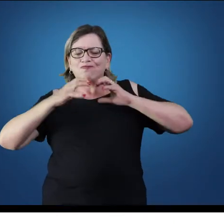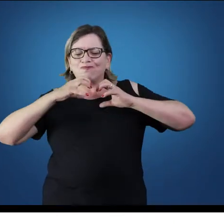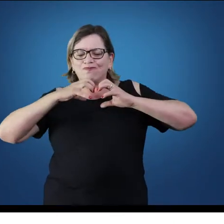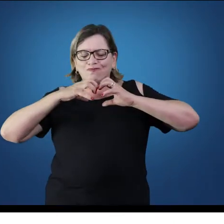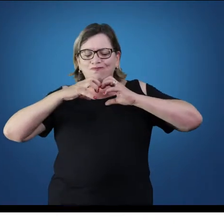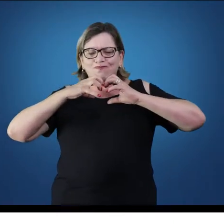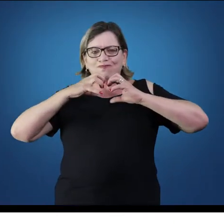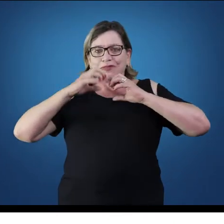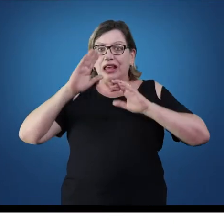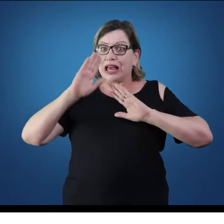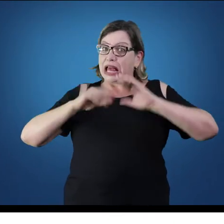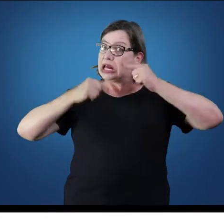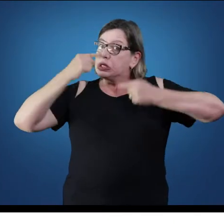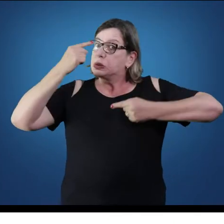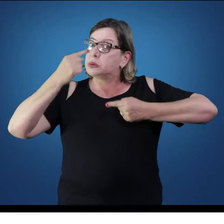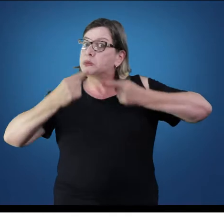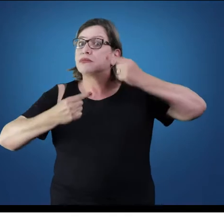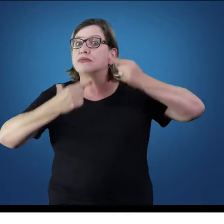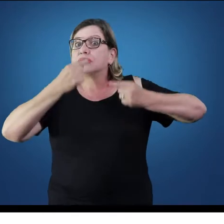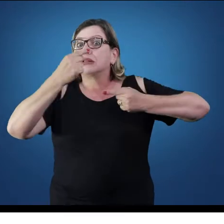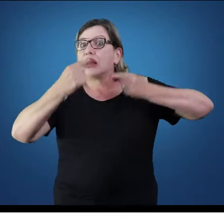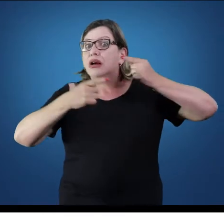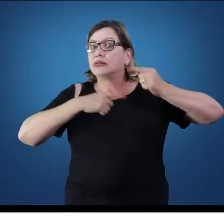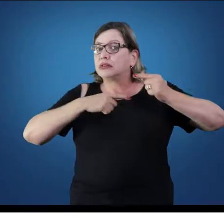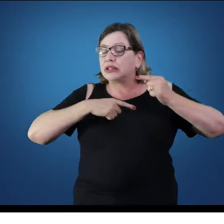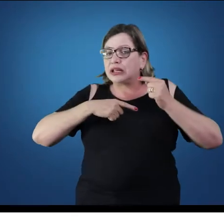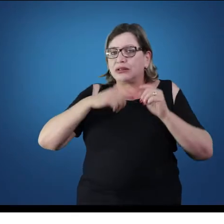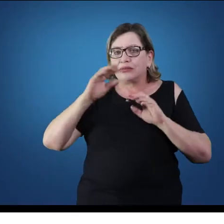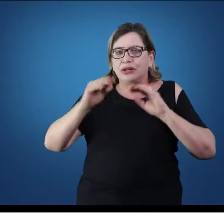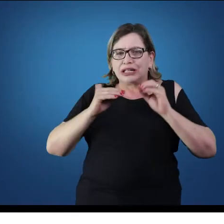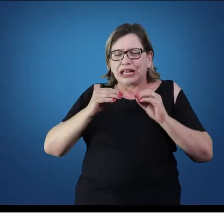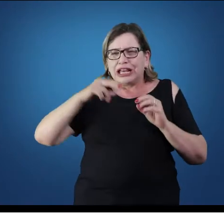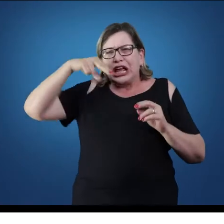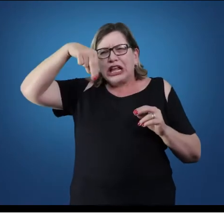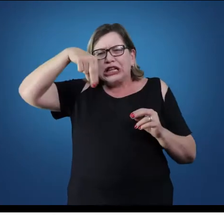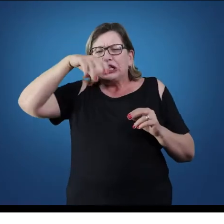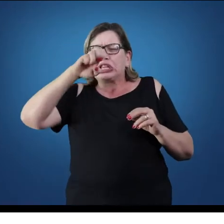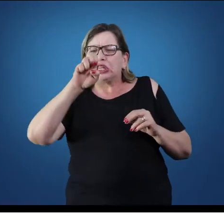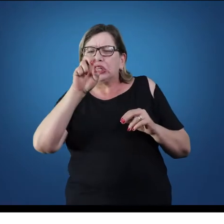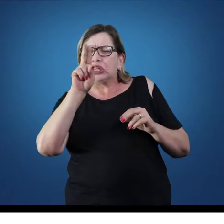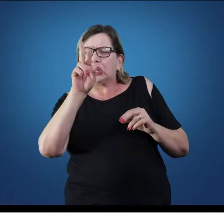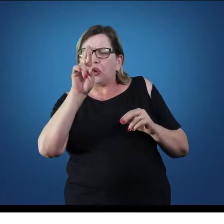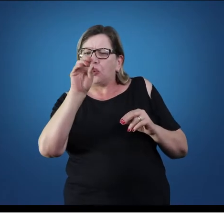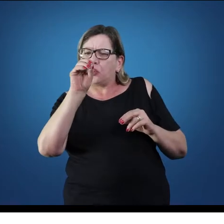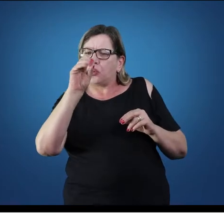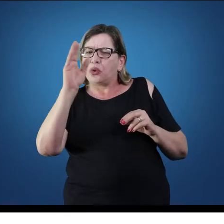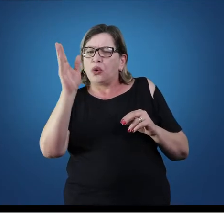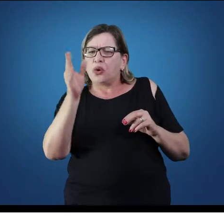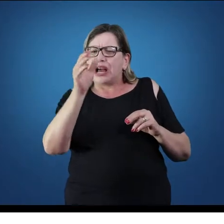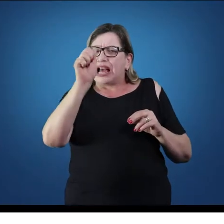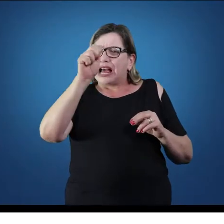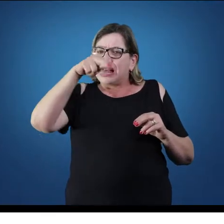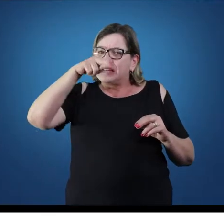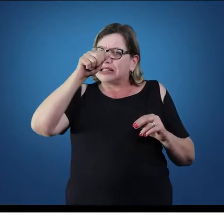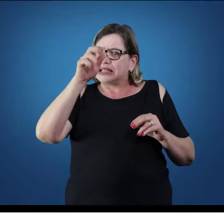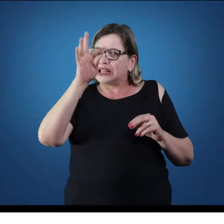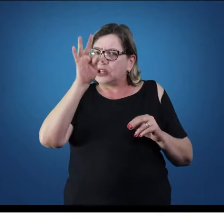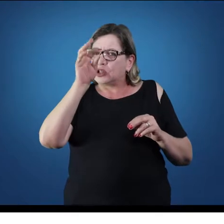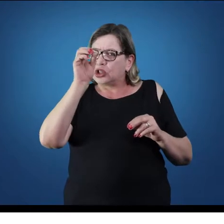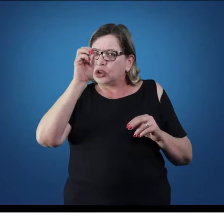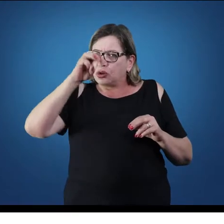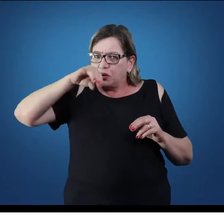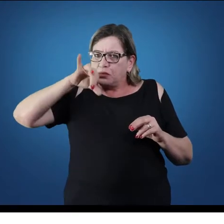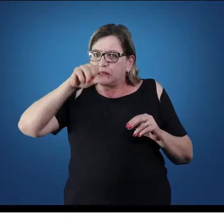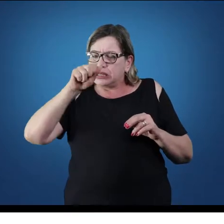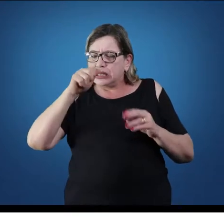nervoso é muito discutível, existem ramificações para a neuroanatomia, muitas vezes em alguns tipos de cursos tem a disciplina